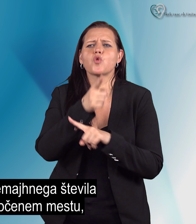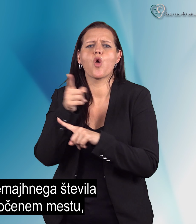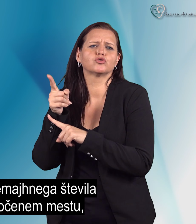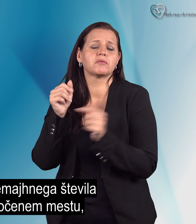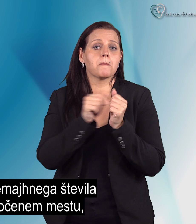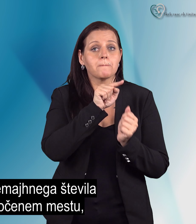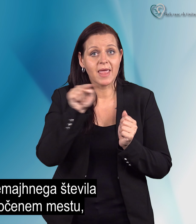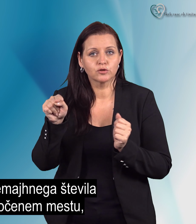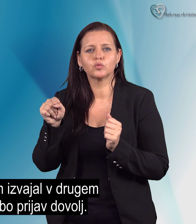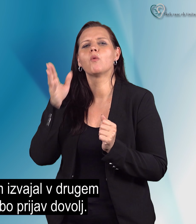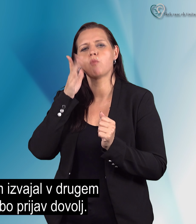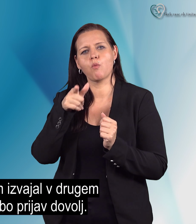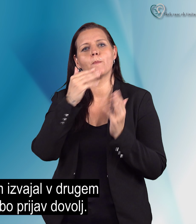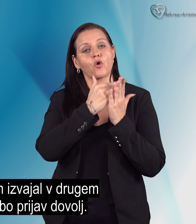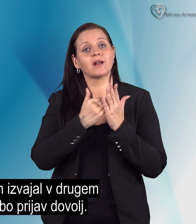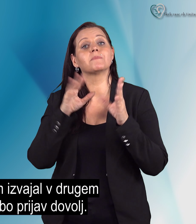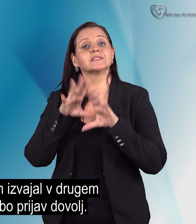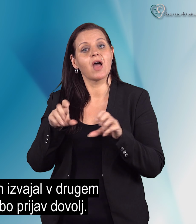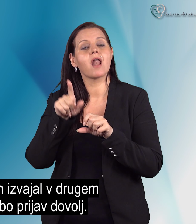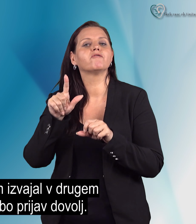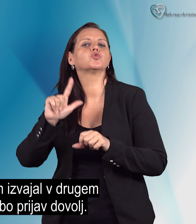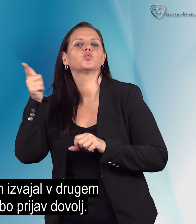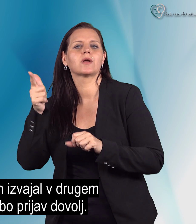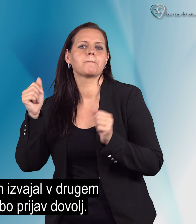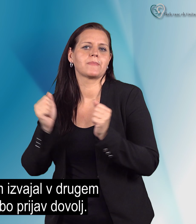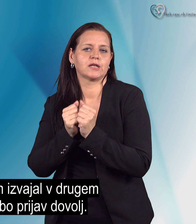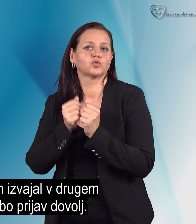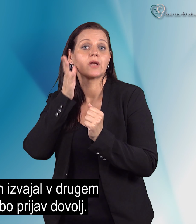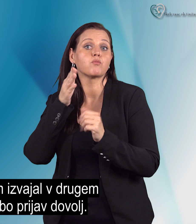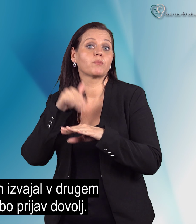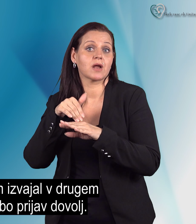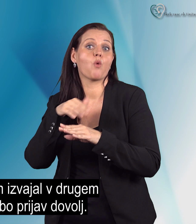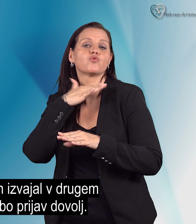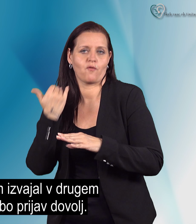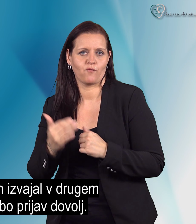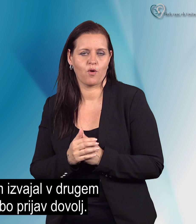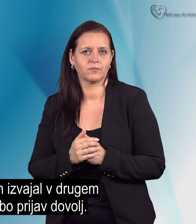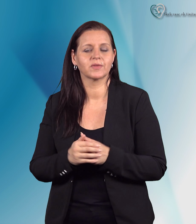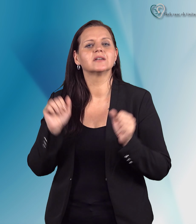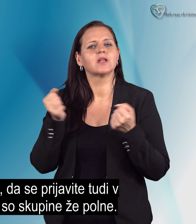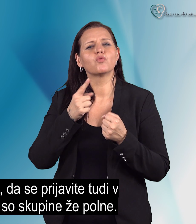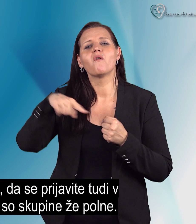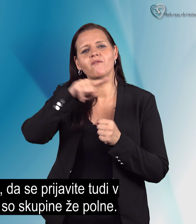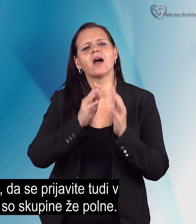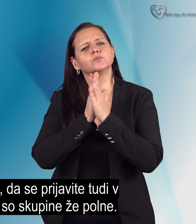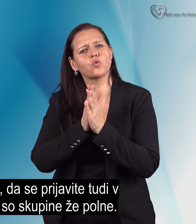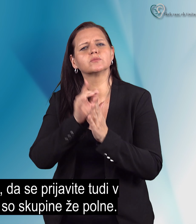mestu se bo program izvajal v drugem mestu, kjer bo prijav dovolj. Zato vas prosimo, da se